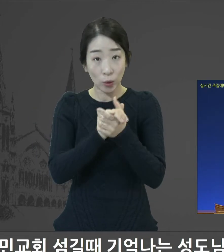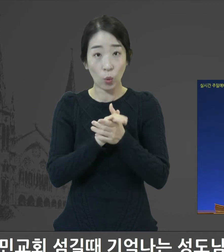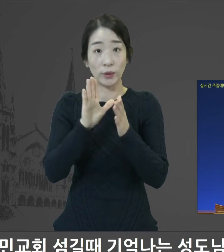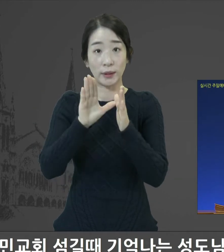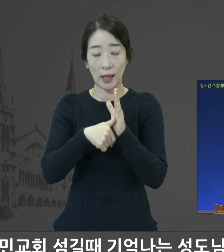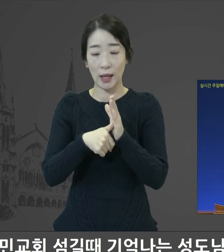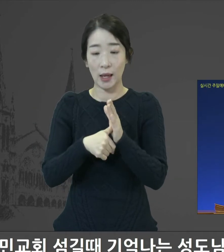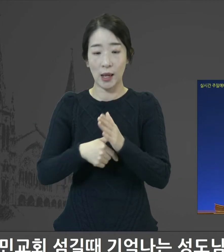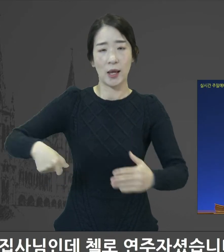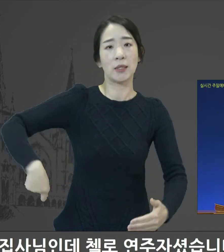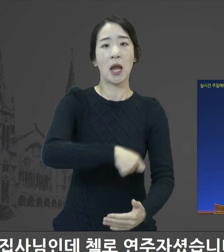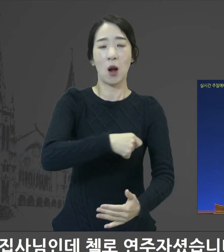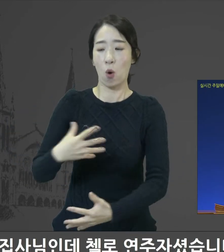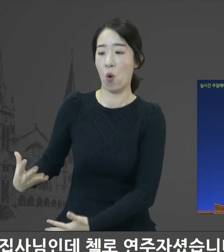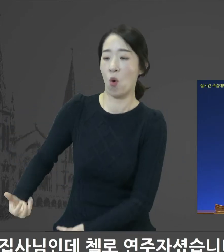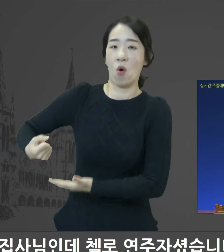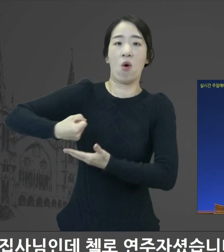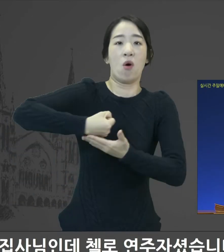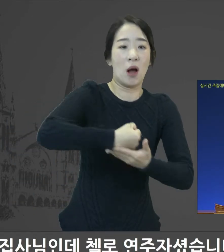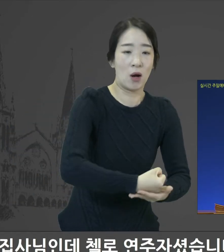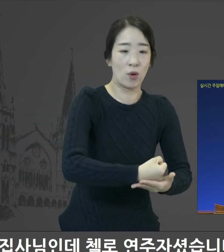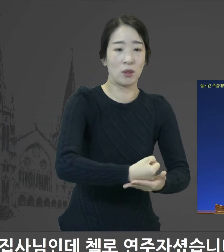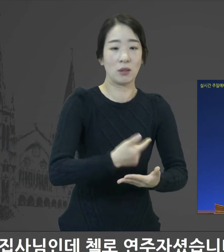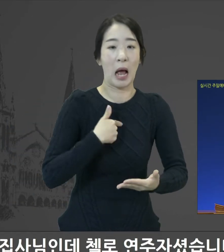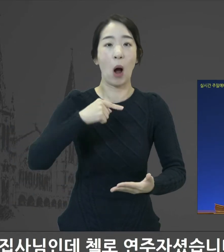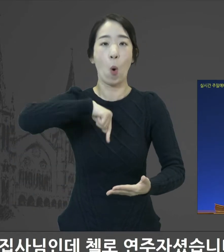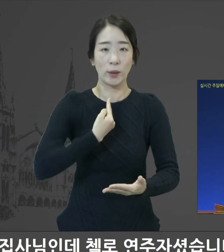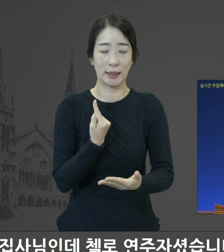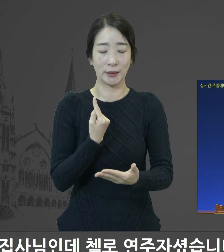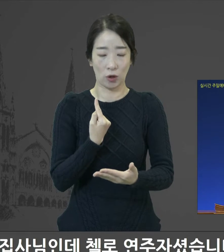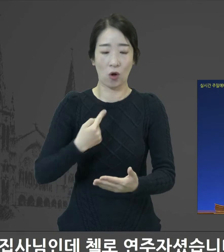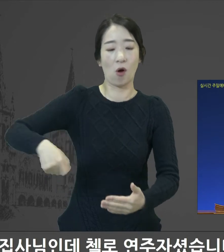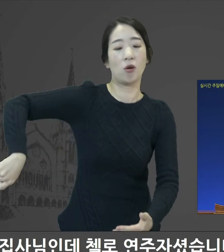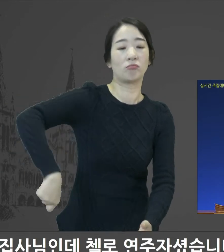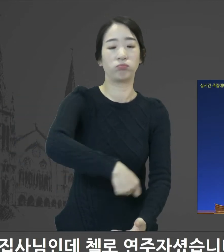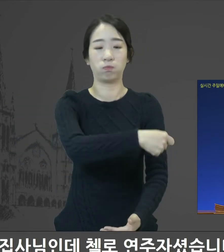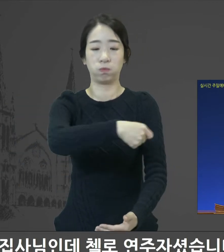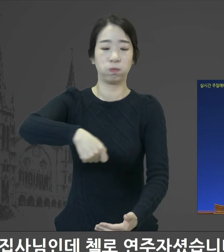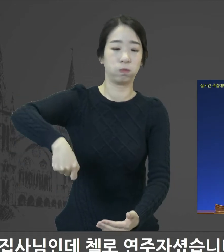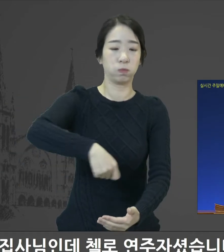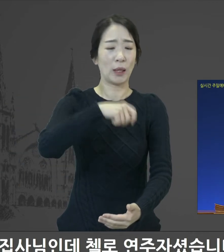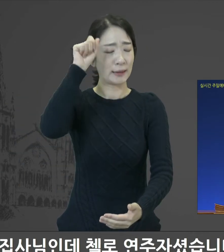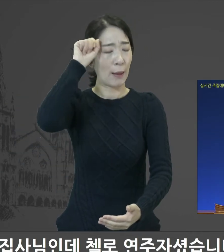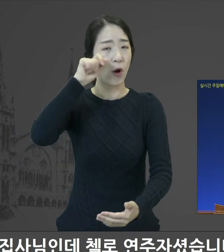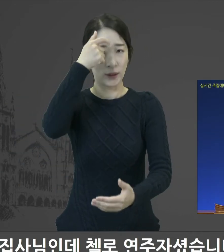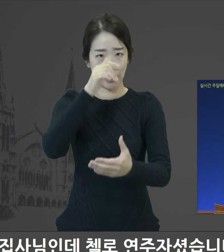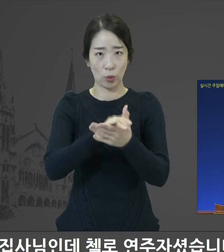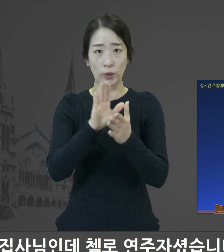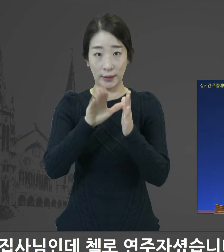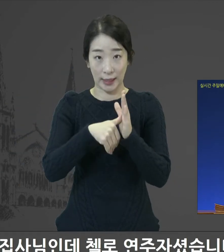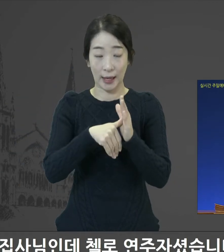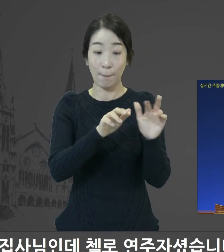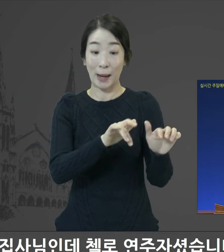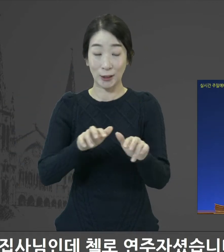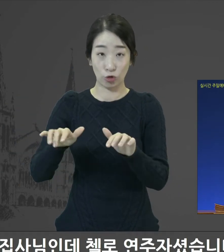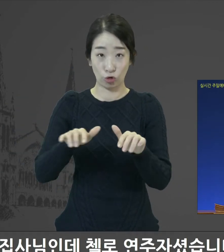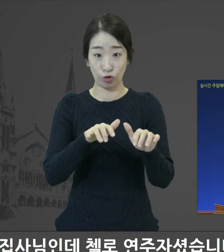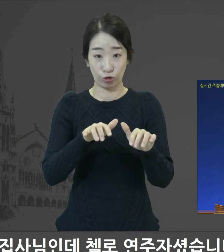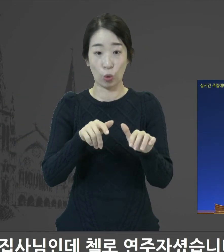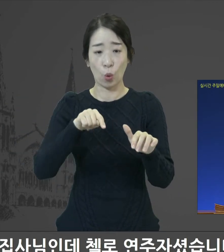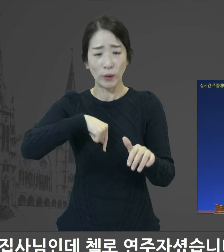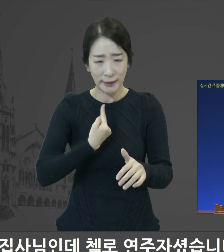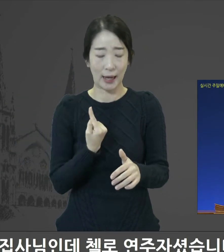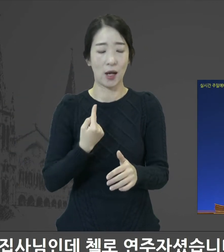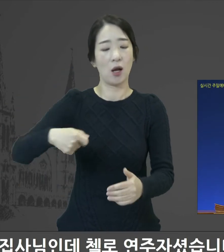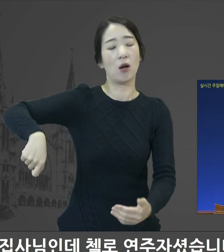들고 오셔서 누가 뭐라고 안 그러고 부탁도 안 했는데 그 첼로로 계속 이렇게 그 기도할 때만 반주를 해주셔요. 그러니까 그